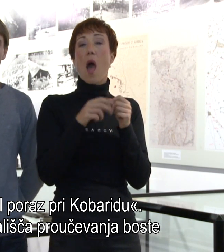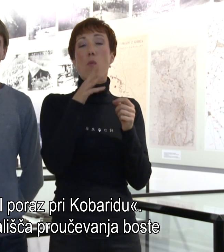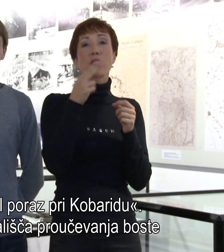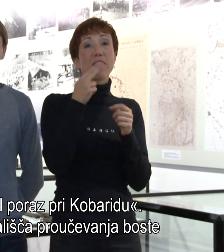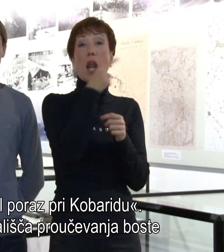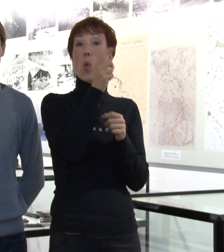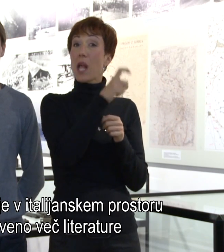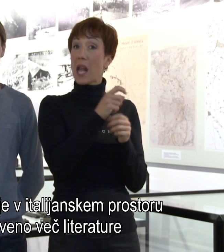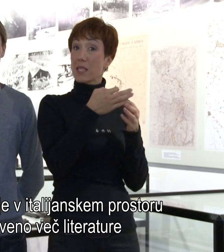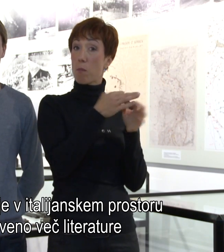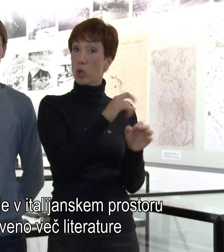kot je v slovenskem prostoru.